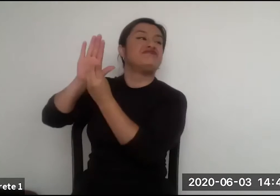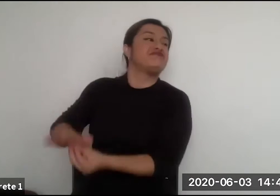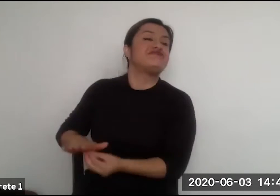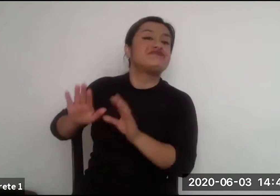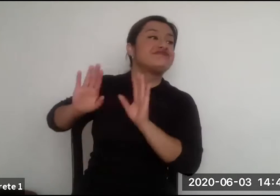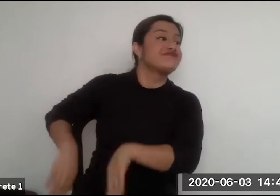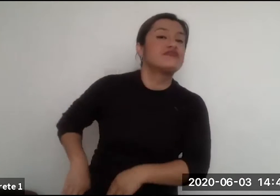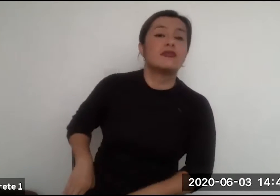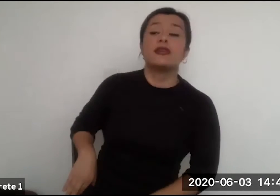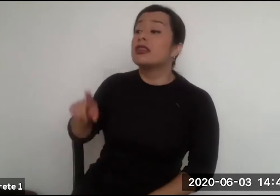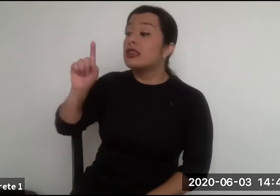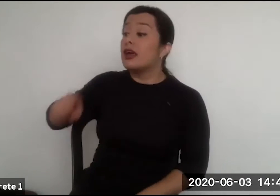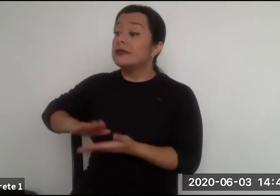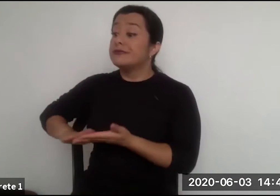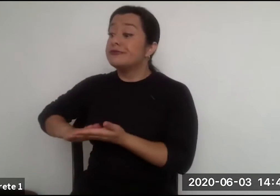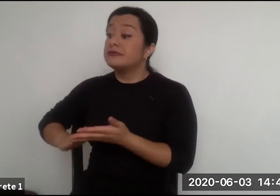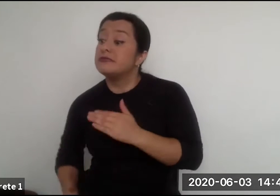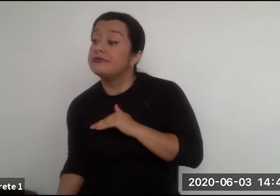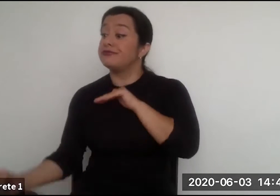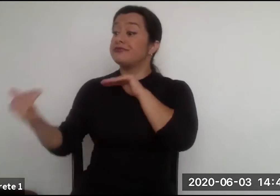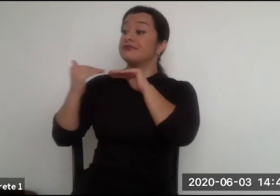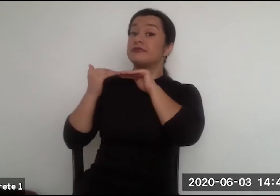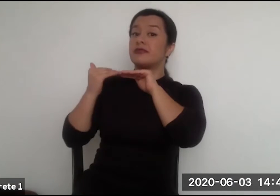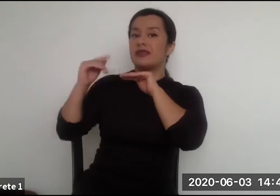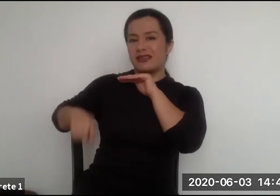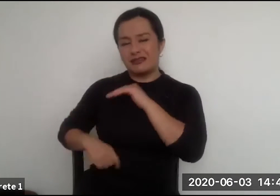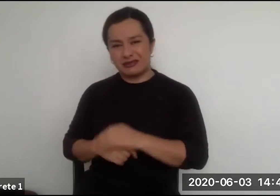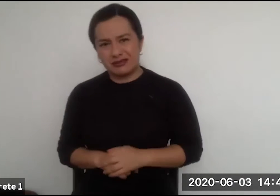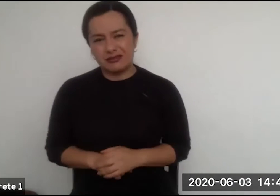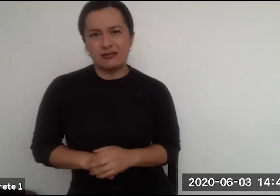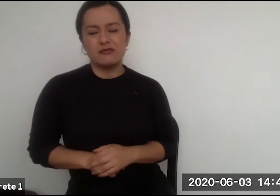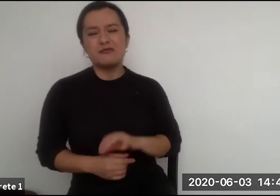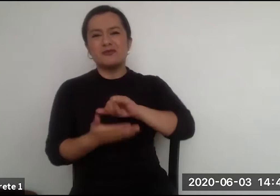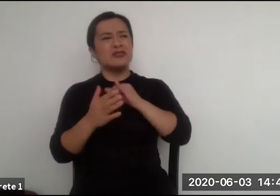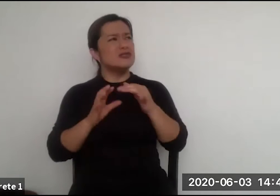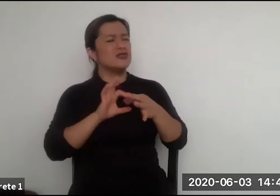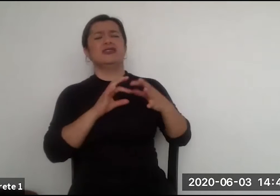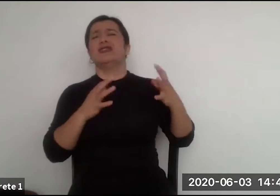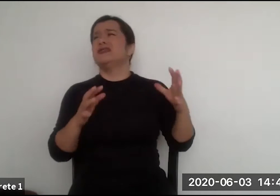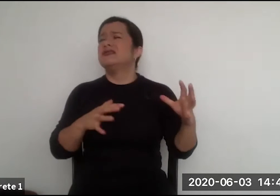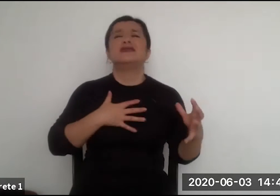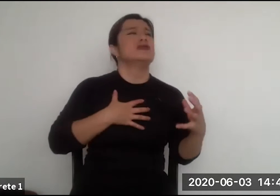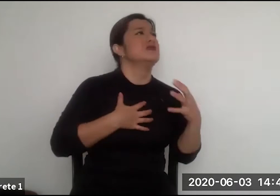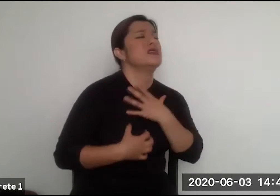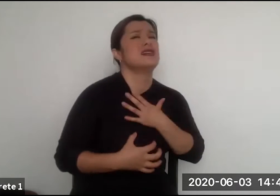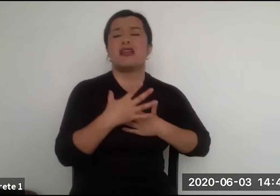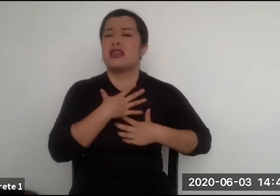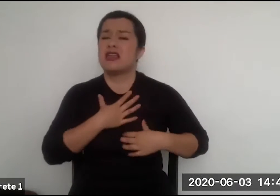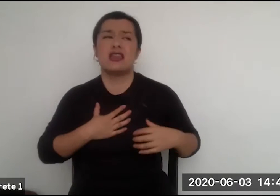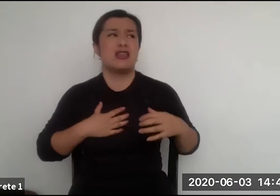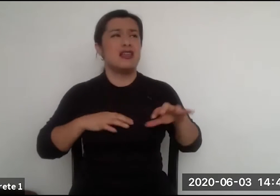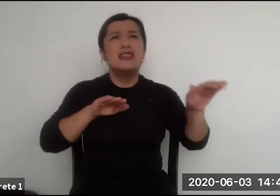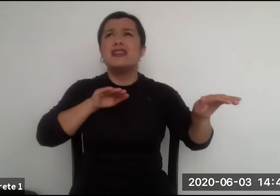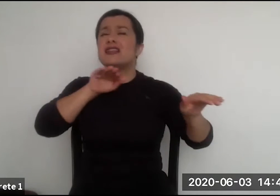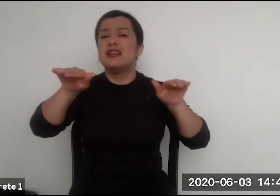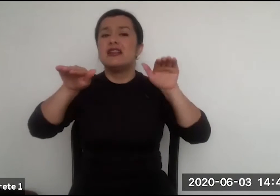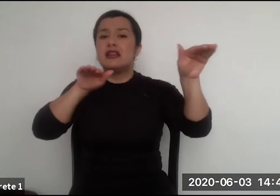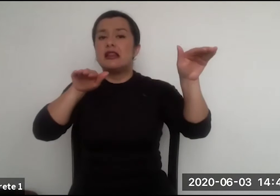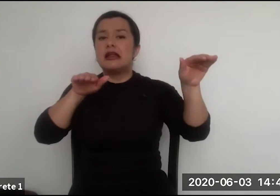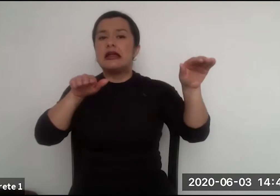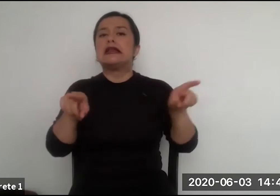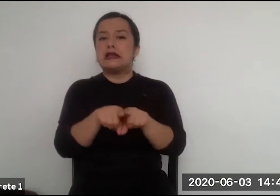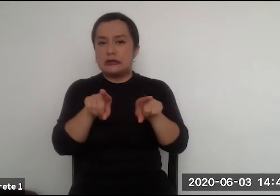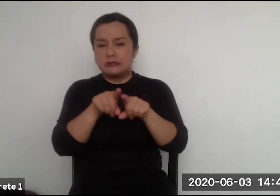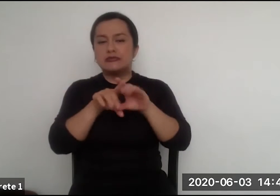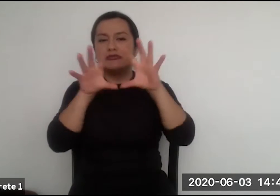de la normalidad. En esta interconexión de clamores es que también podemos volver a levantar una